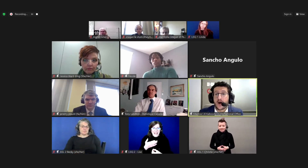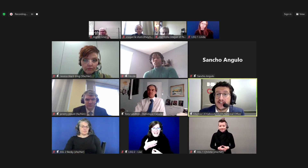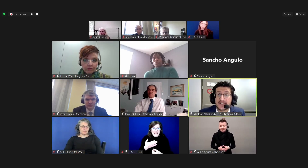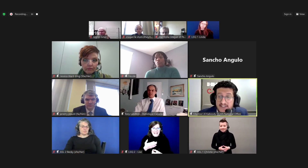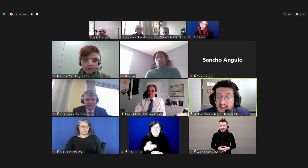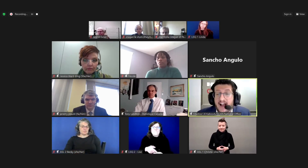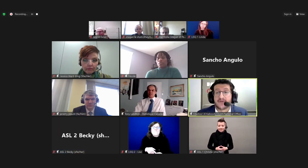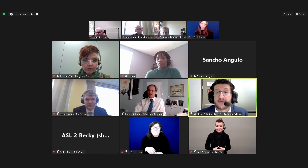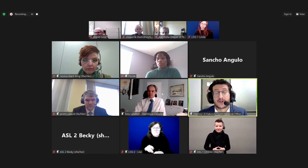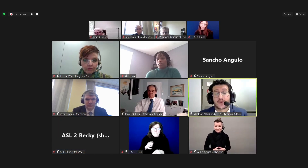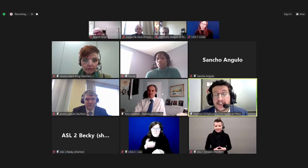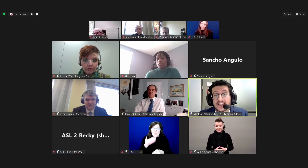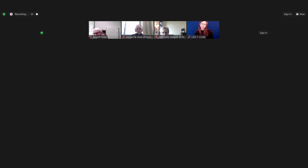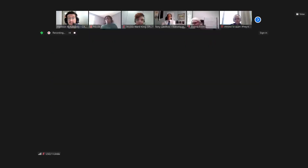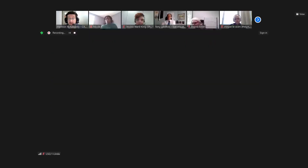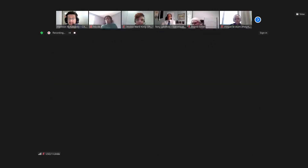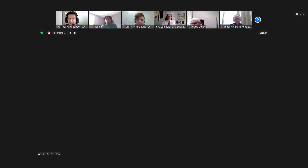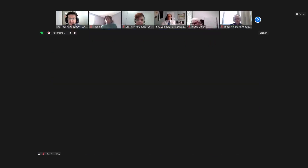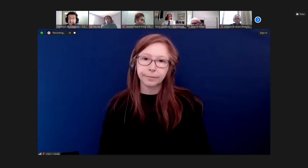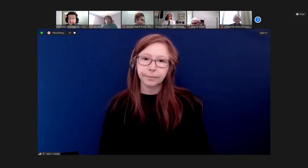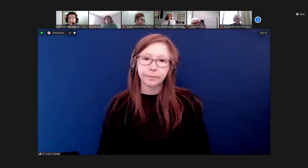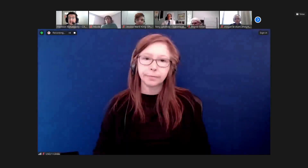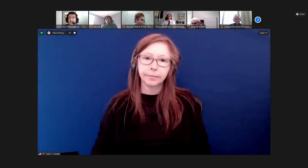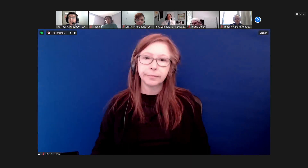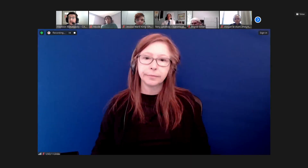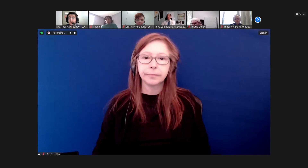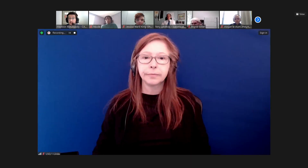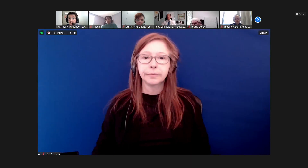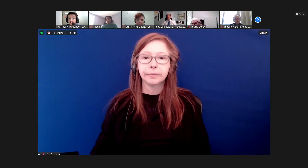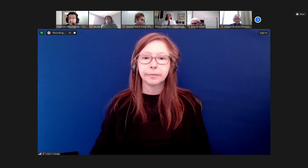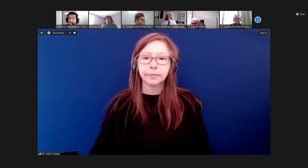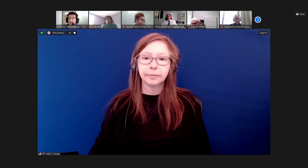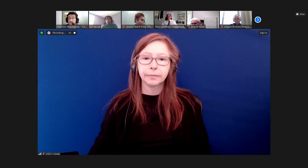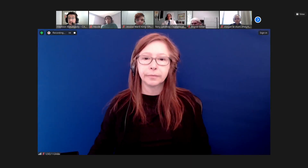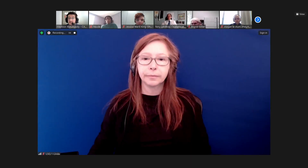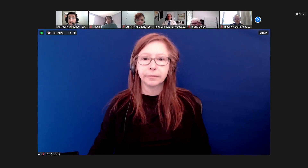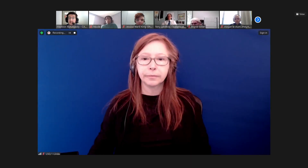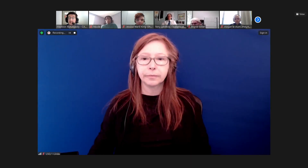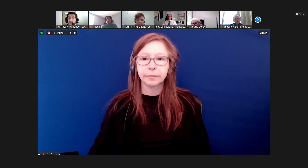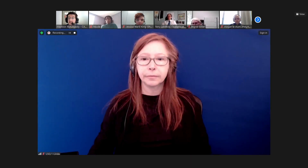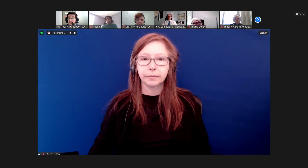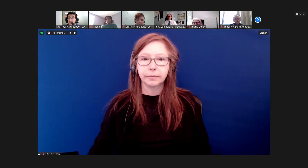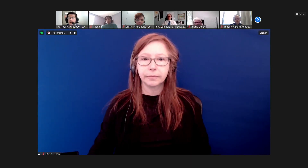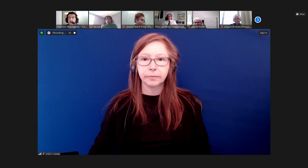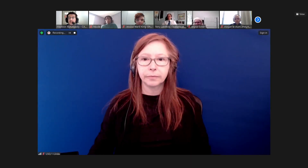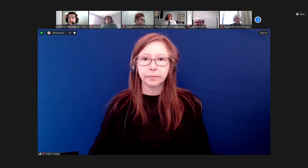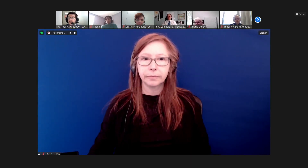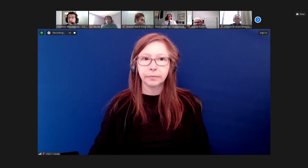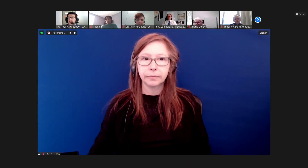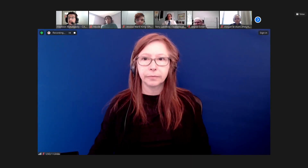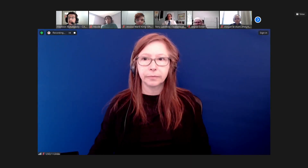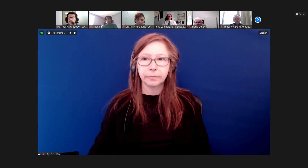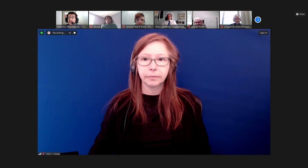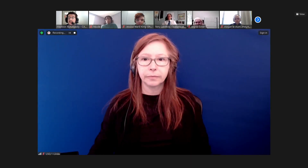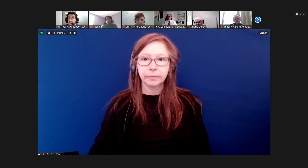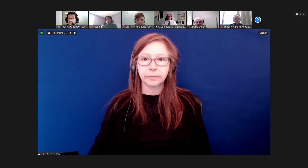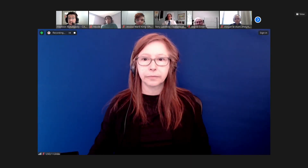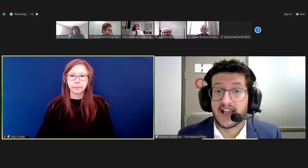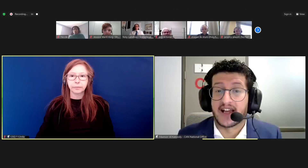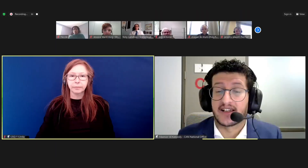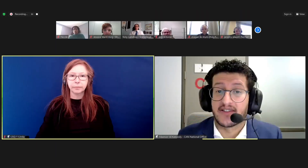Merci, Nicole. Merci à tout le monde de vos commentaires, de vos questions. Avant de